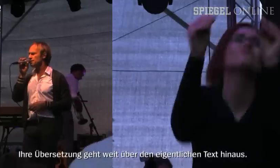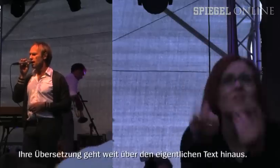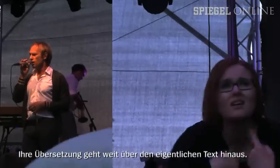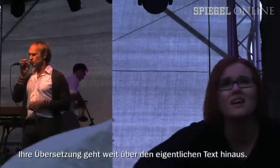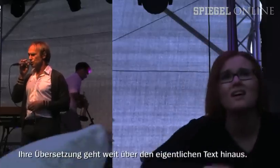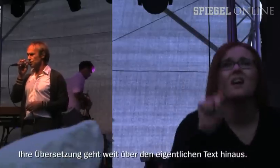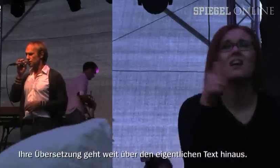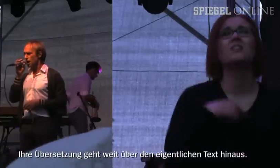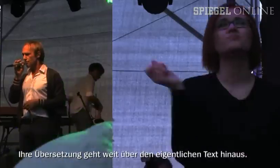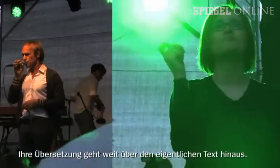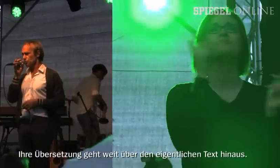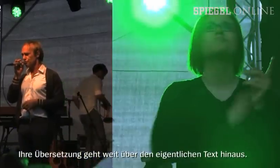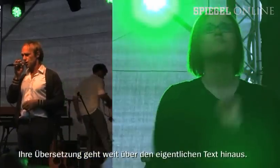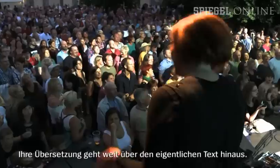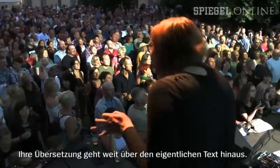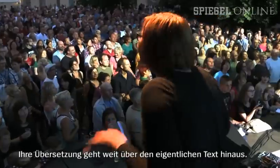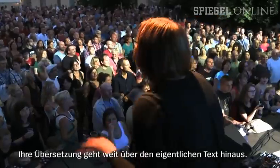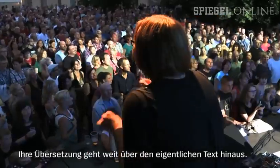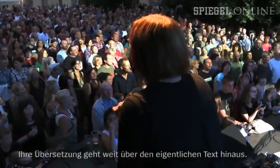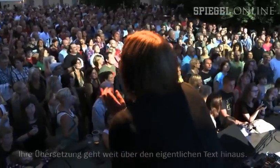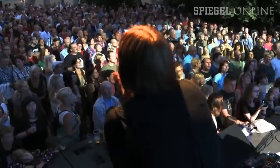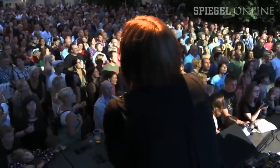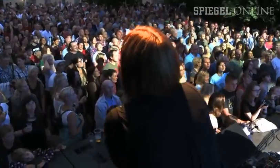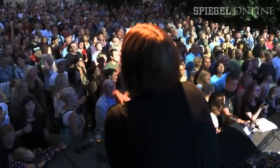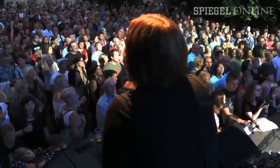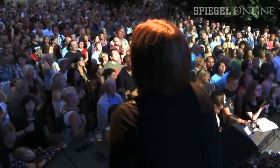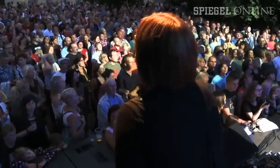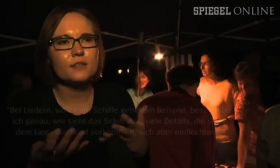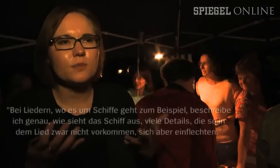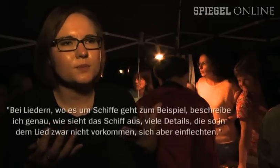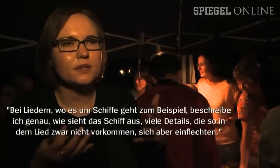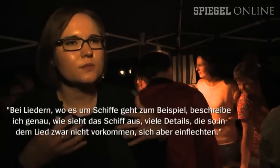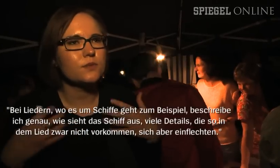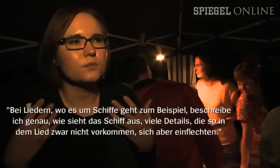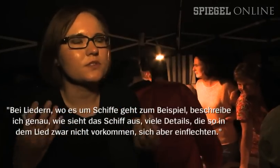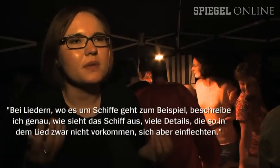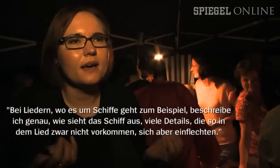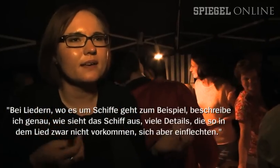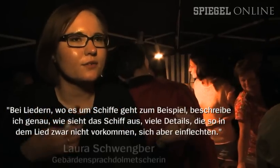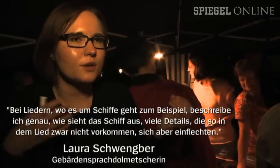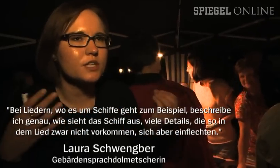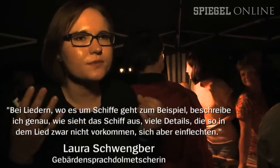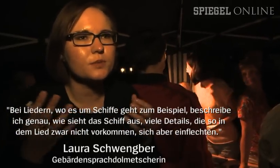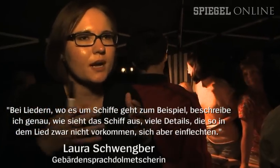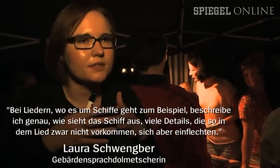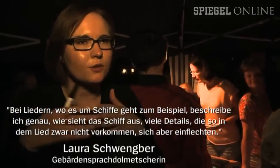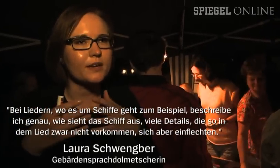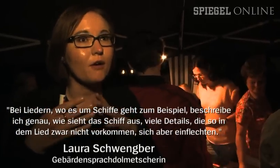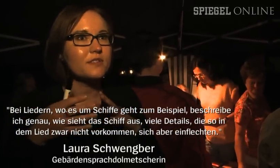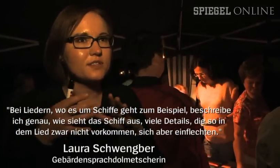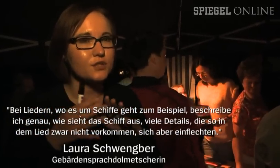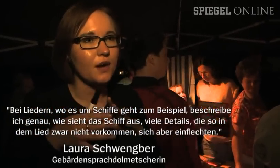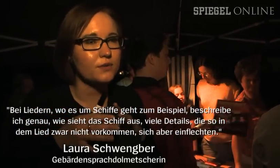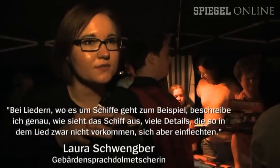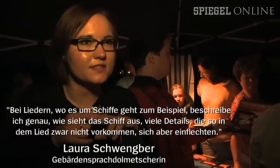Ihre Übersetzung geht weit über den eigentlichen Text hinaus. Bei Liedern zum Beispiel, in denen es um das Meer geht oder um Schiffe, beschreibe ich dann nochmal